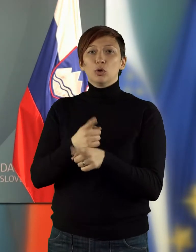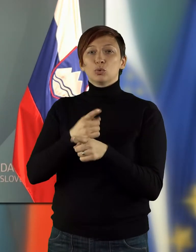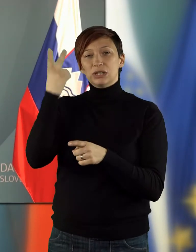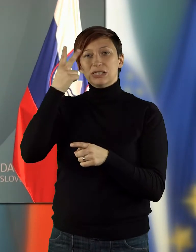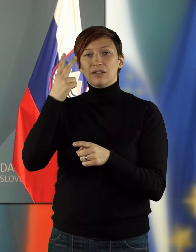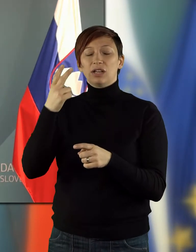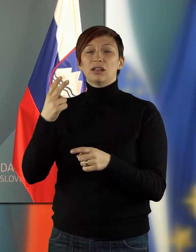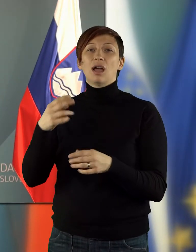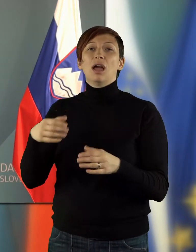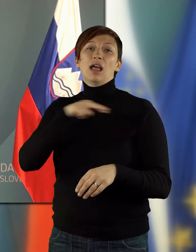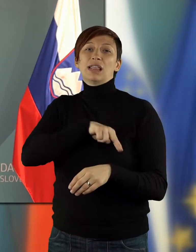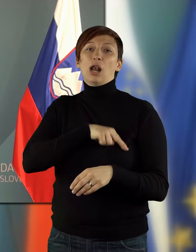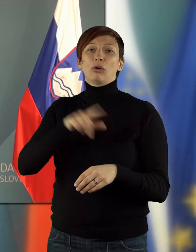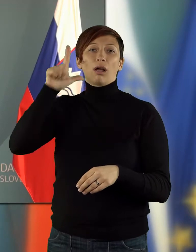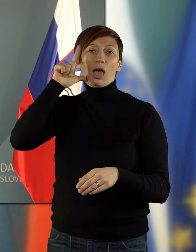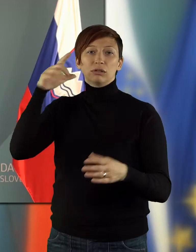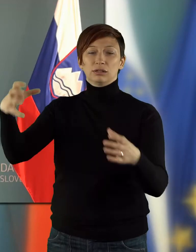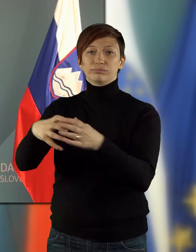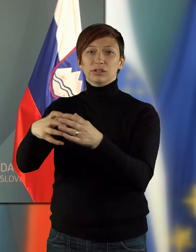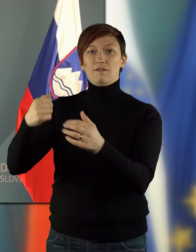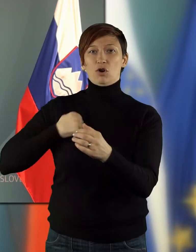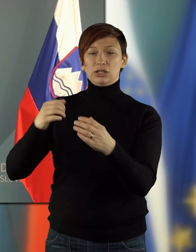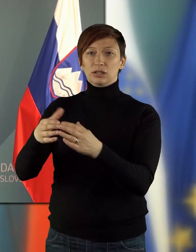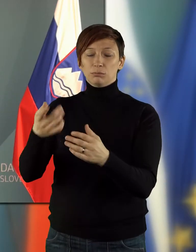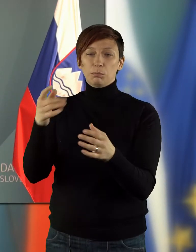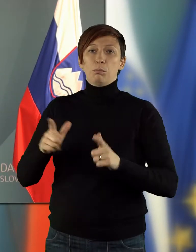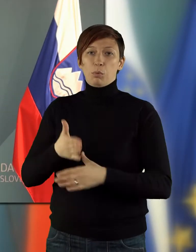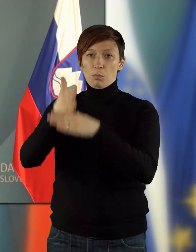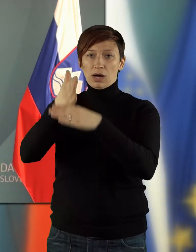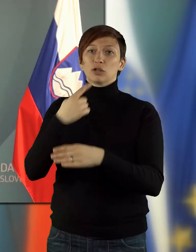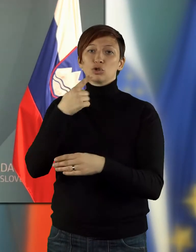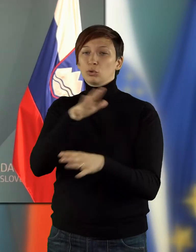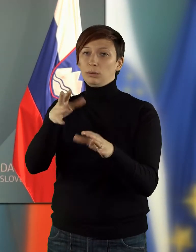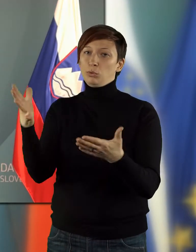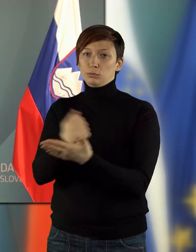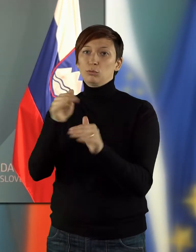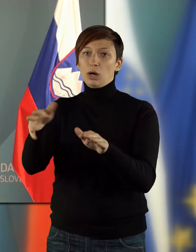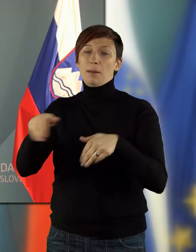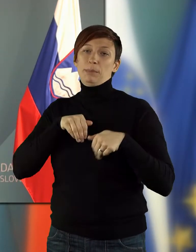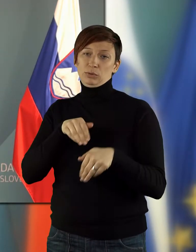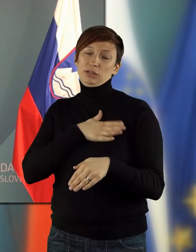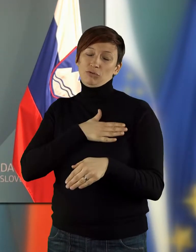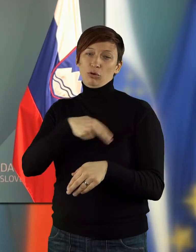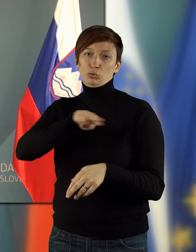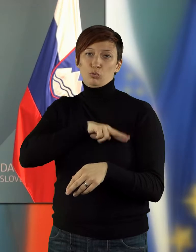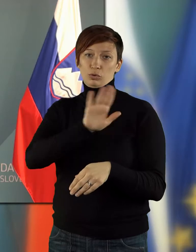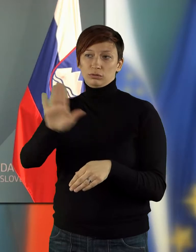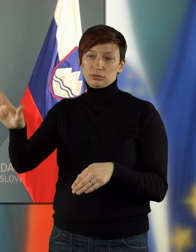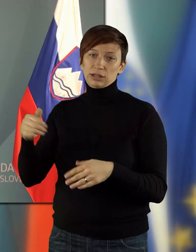tudi seveda naloga generalštaba, da je pri tem pomaga in če kdorkoli pri tem ne bo uspešen, bo moral prevzeti odgovornost.